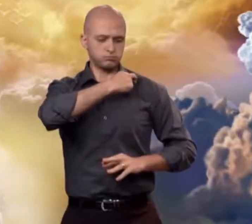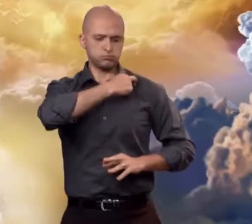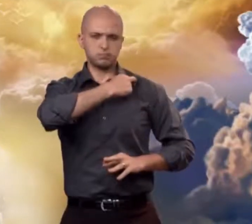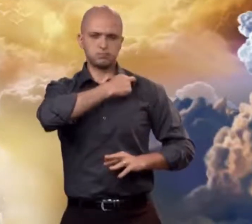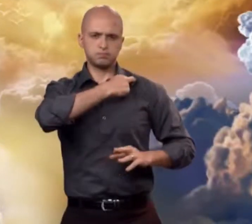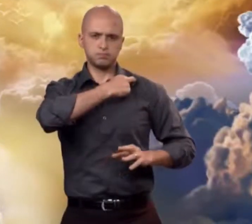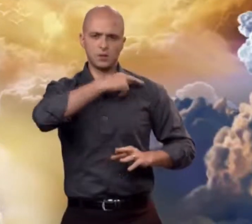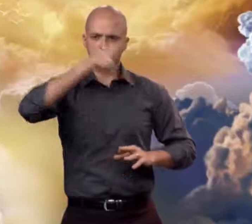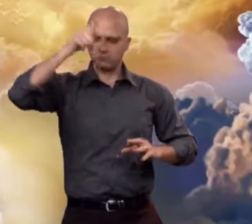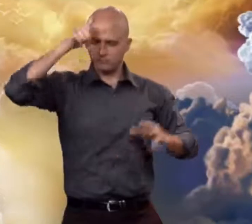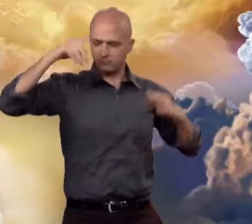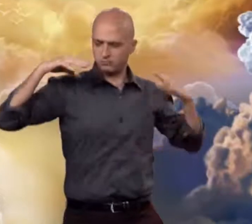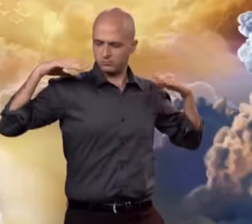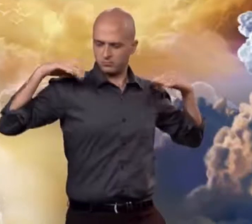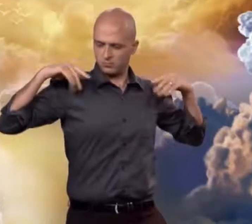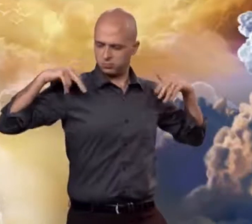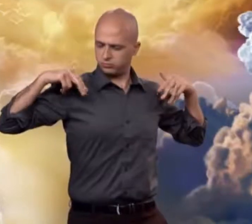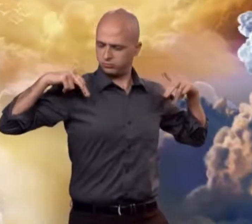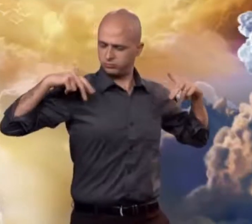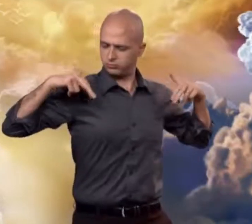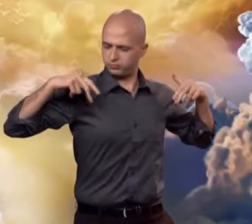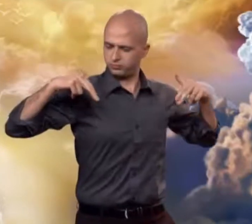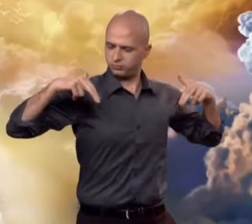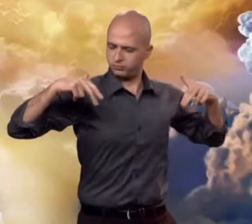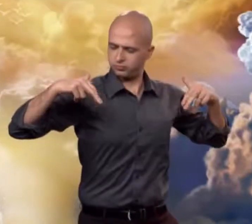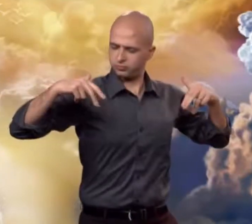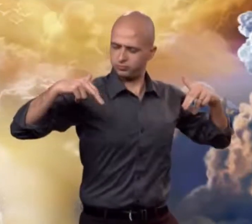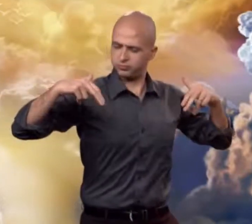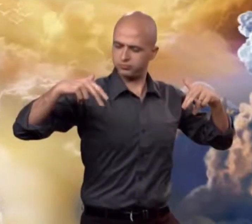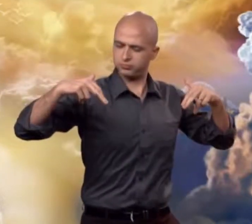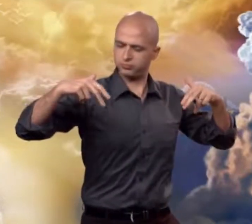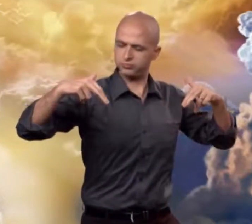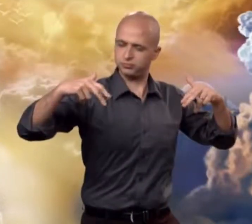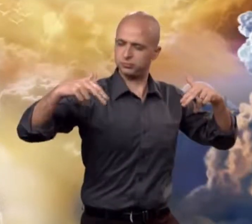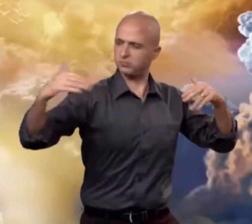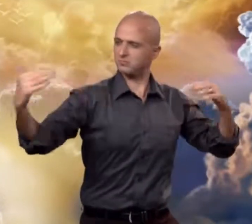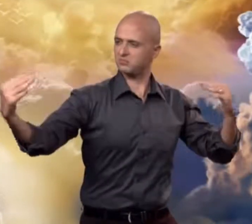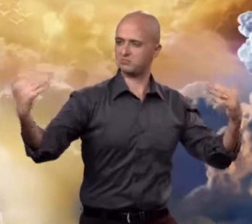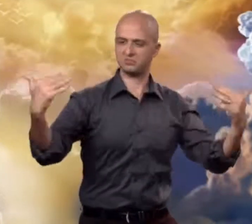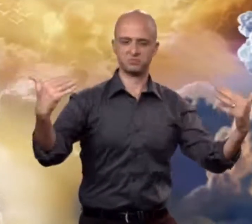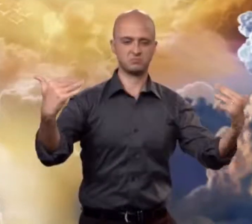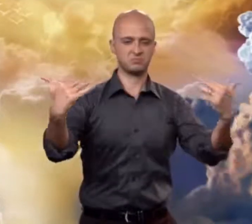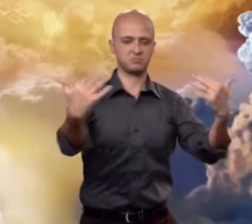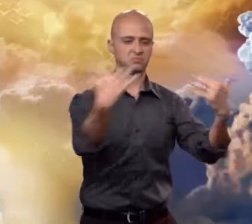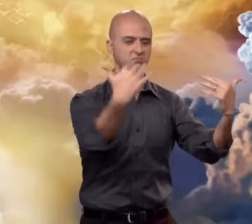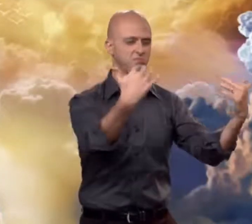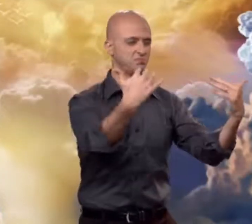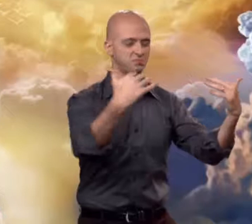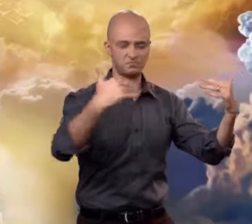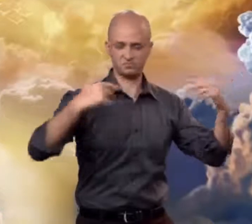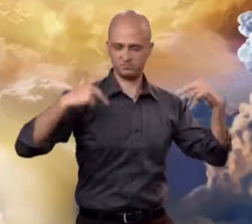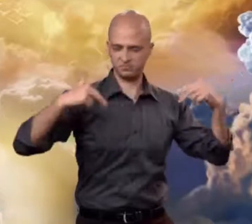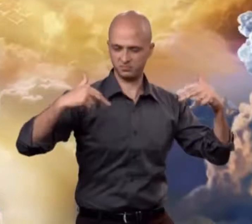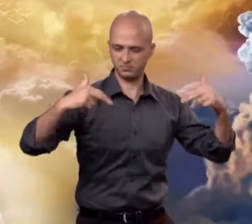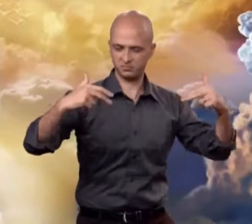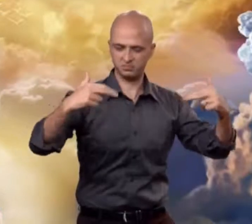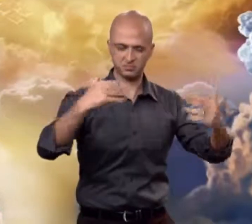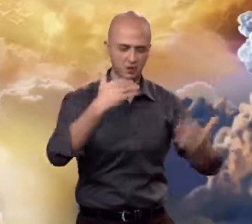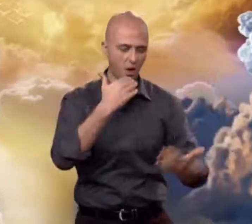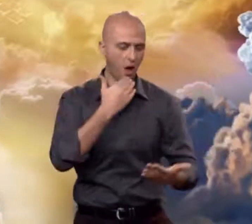designei. Você estava no Monte Santo de Deus e caminhava entre as pedras fulgurantes. Você era inculpável em seus caminhos desde